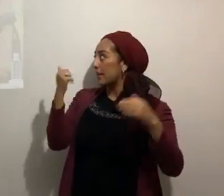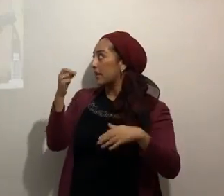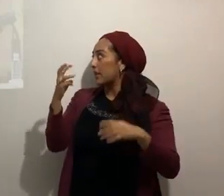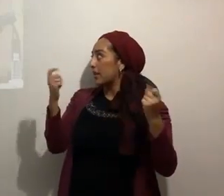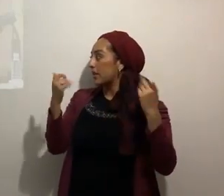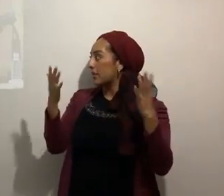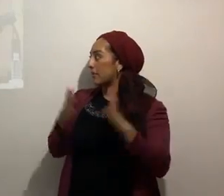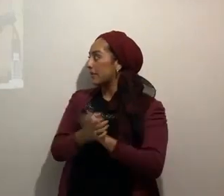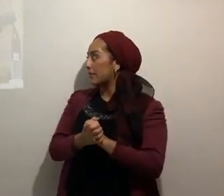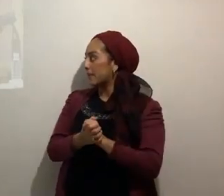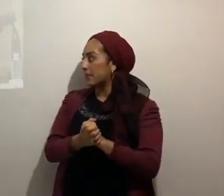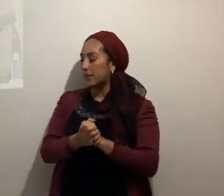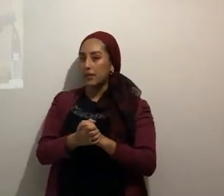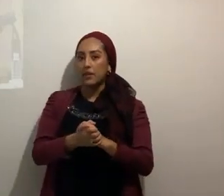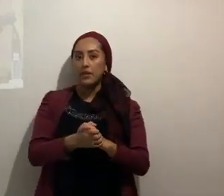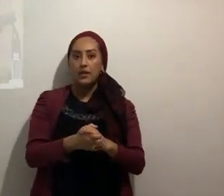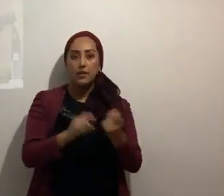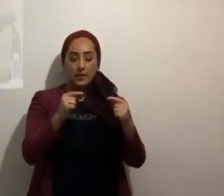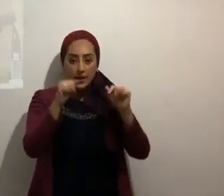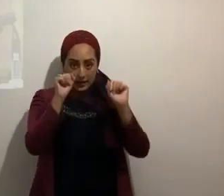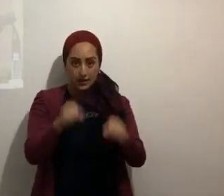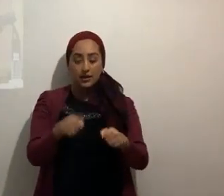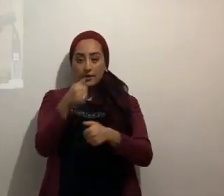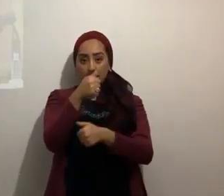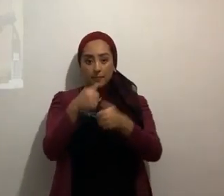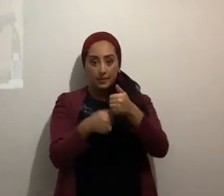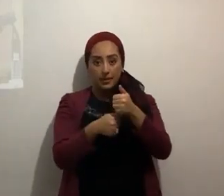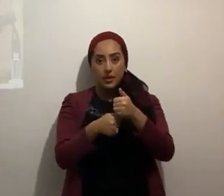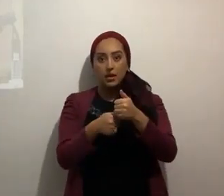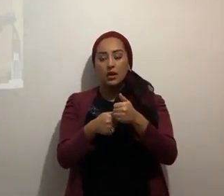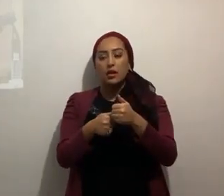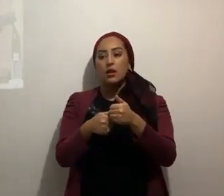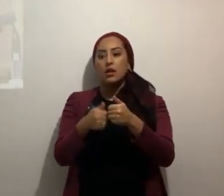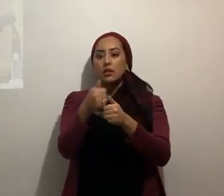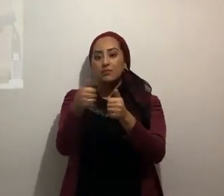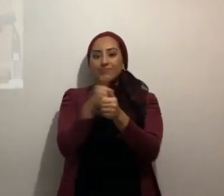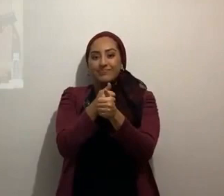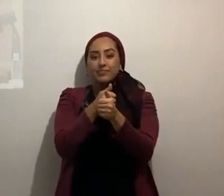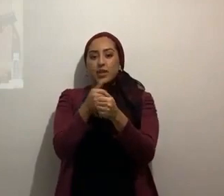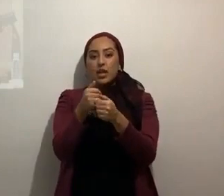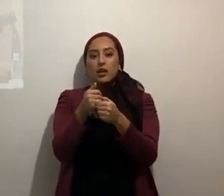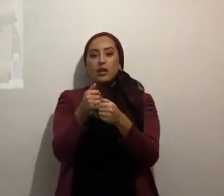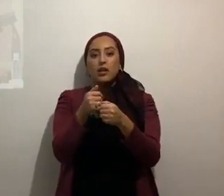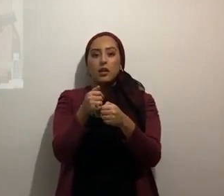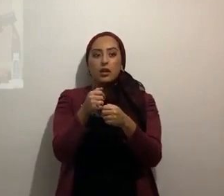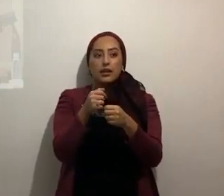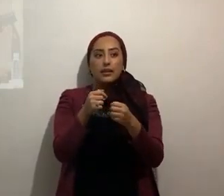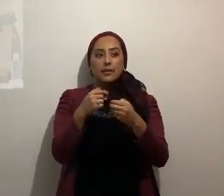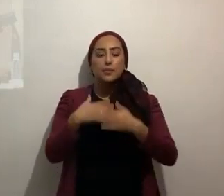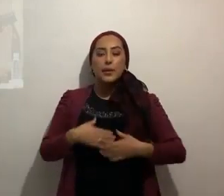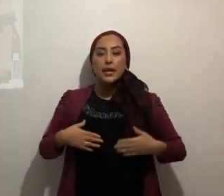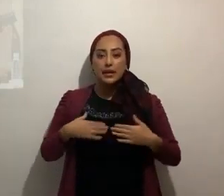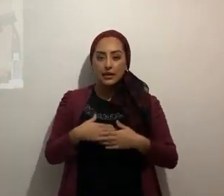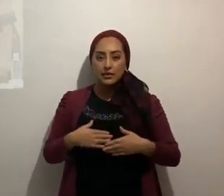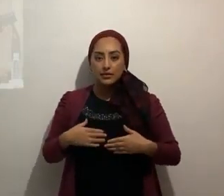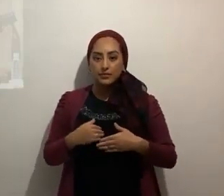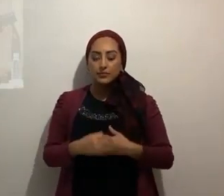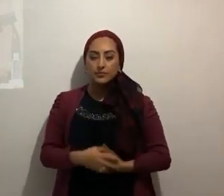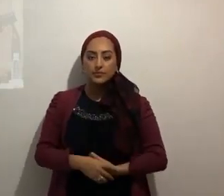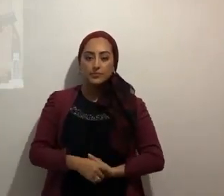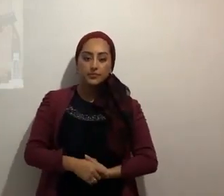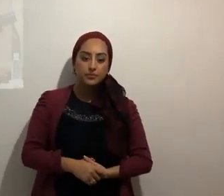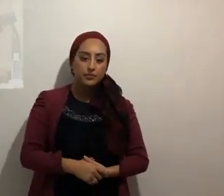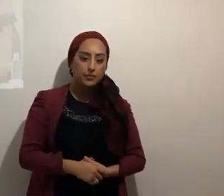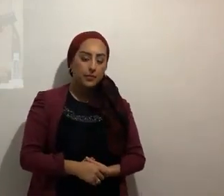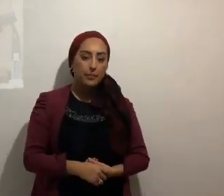aleluya. El dolor se puede ocultar tras el placer, o el placer se puede ocultar tras el